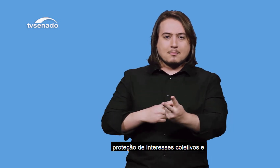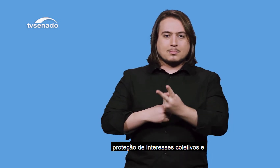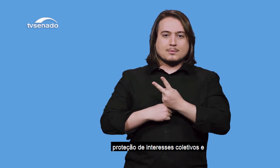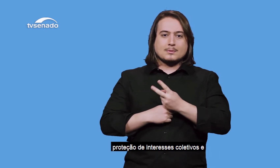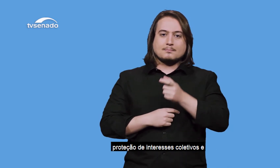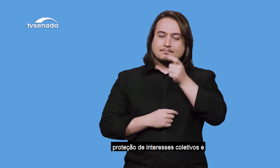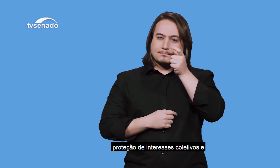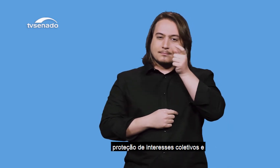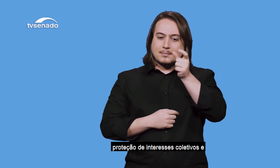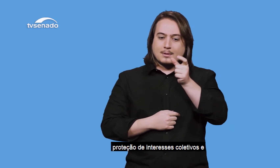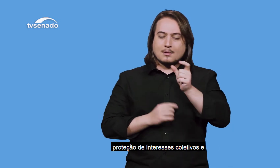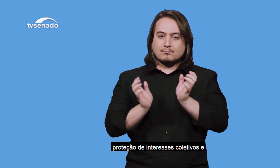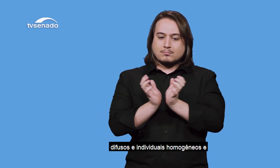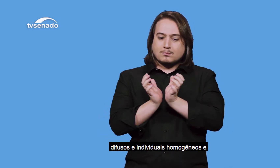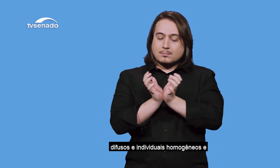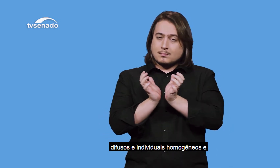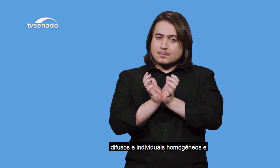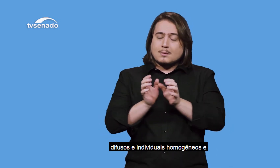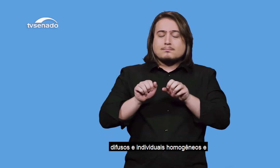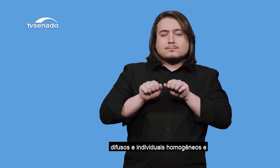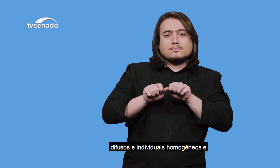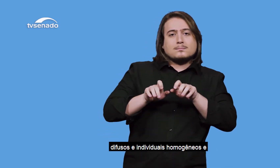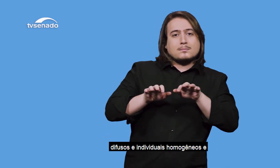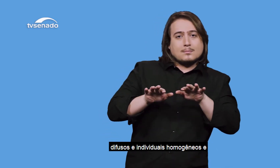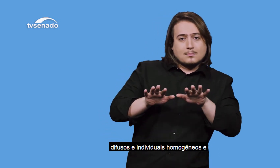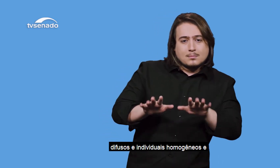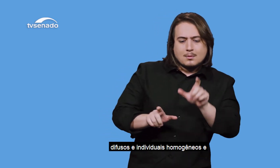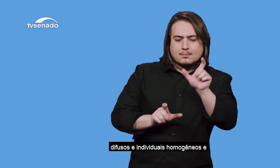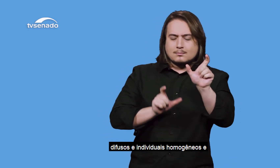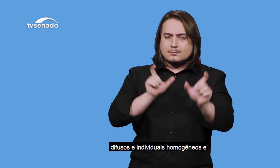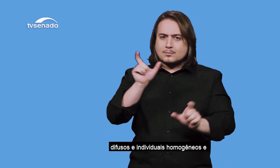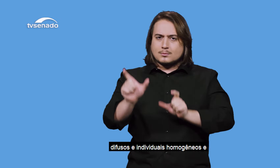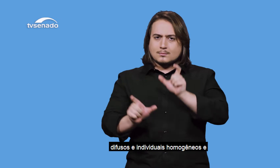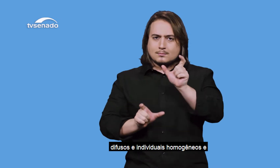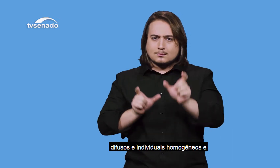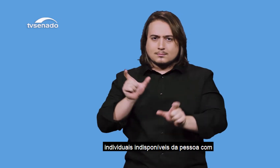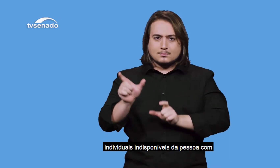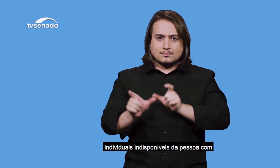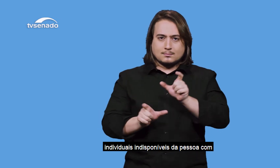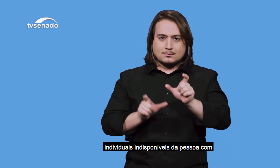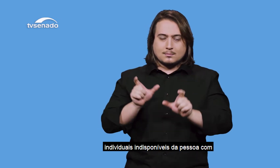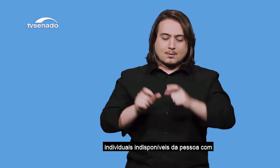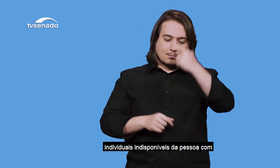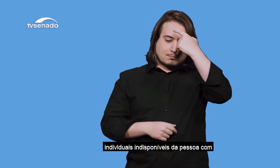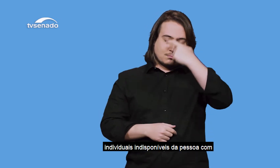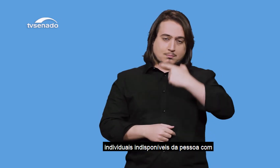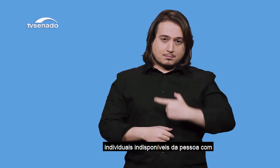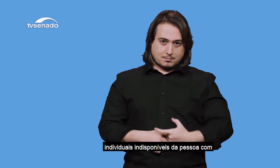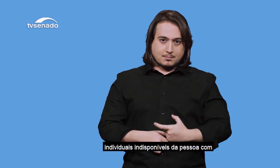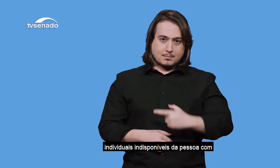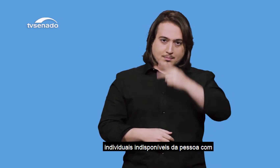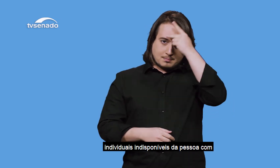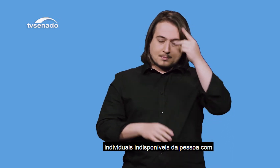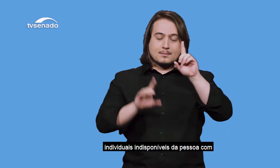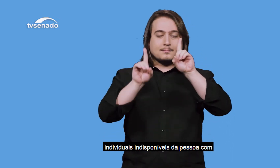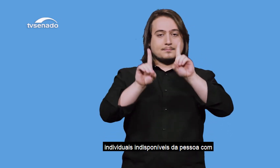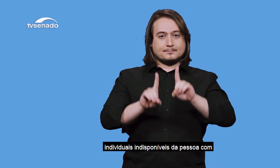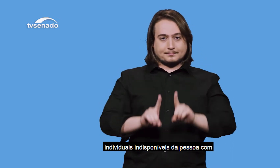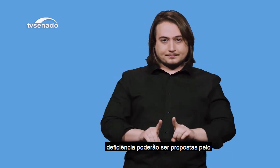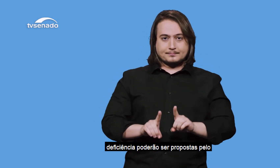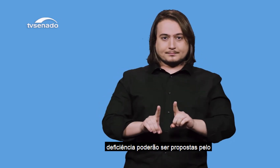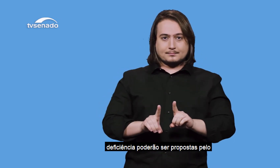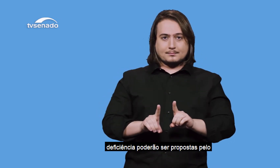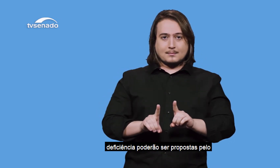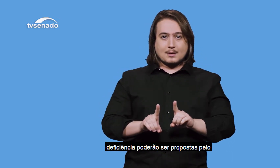coletivos e difusos e individuais homogêneos e individuais indisponíveis da pessoa com